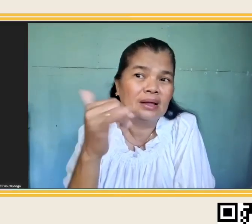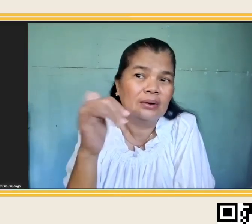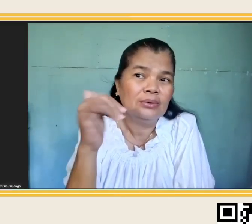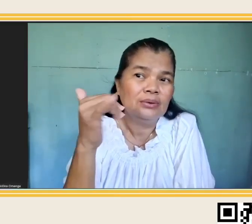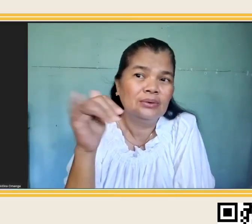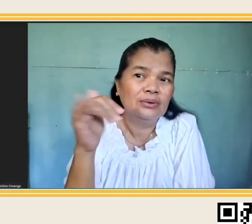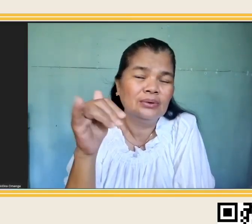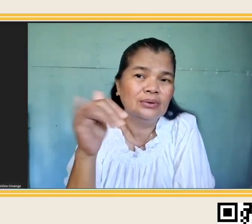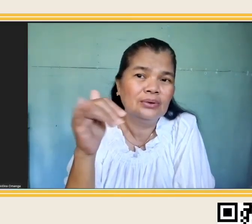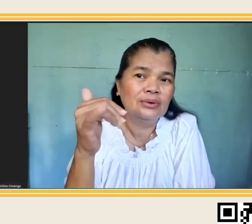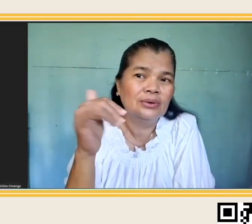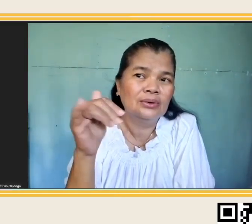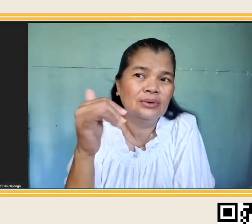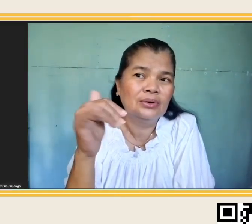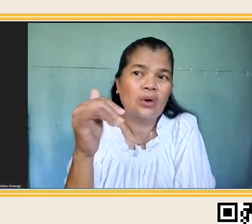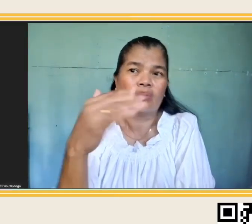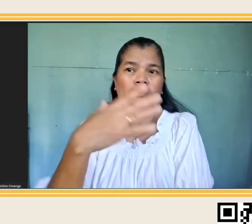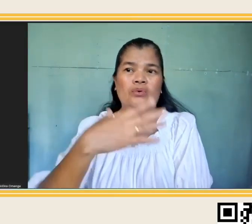Yellow.